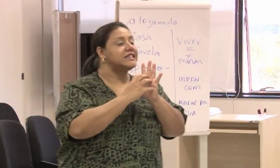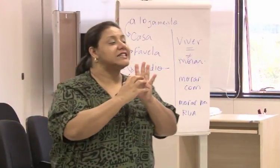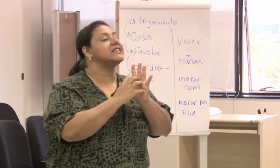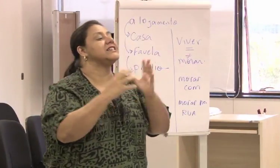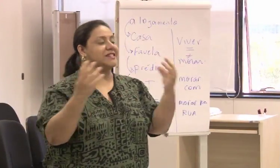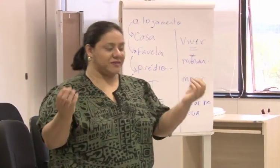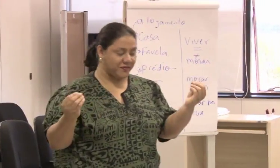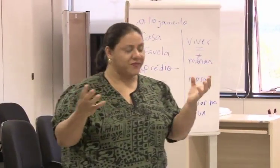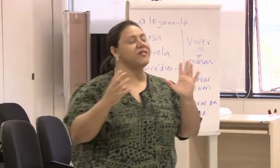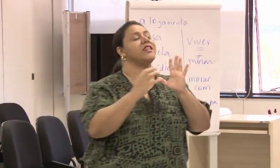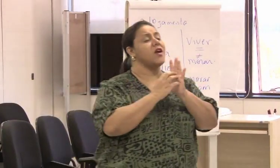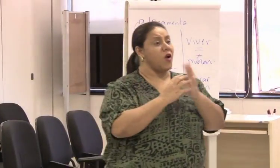Servidor.